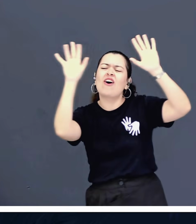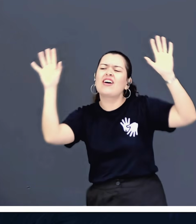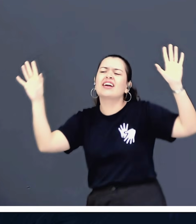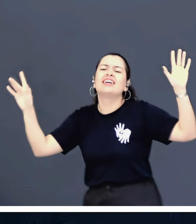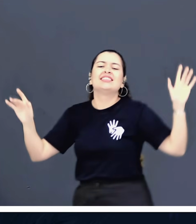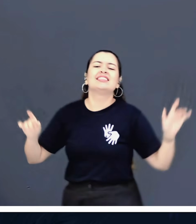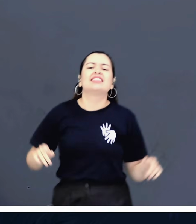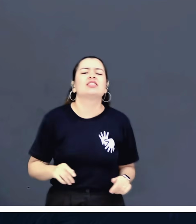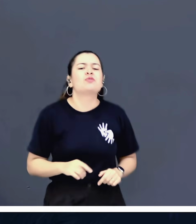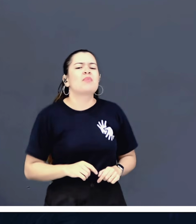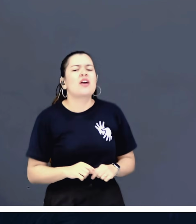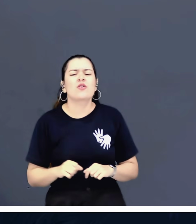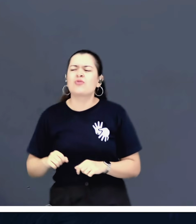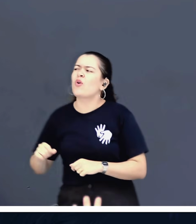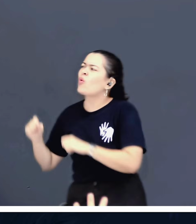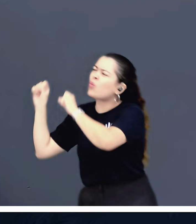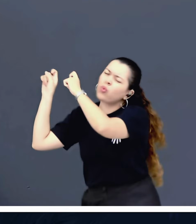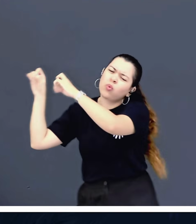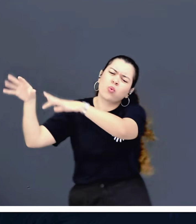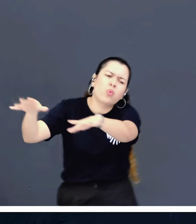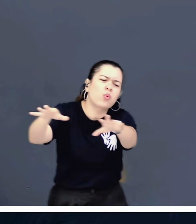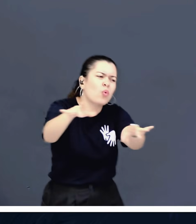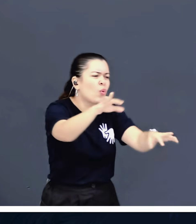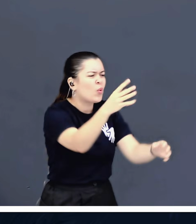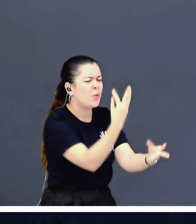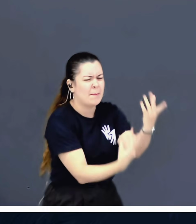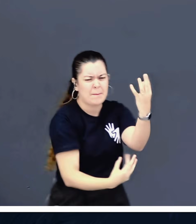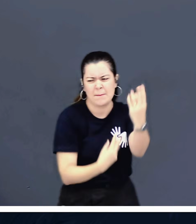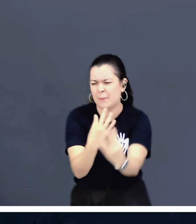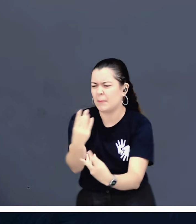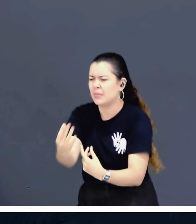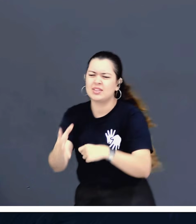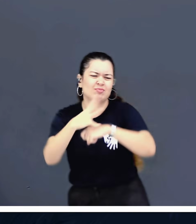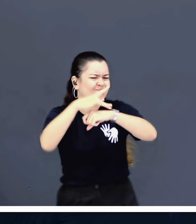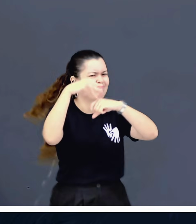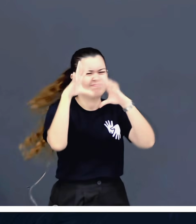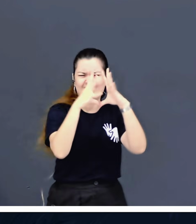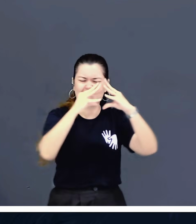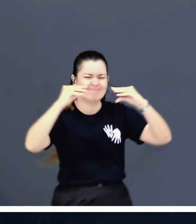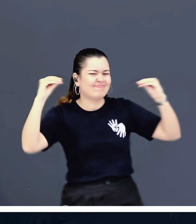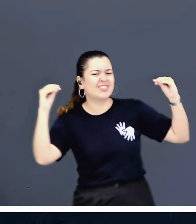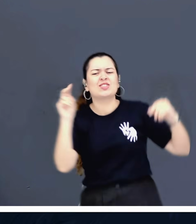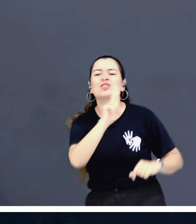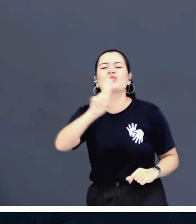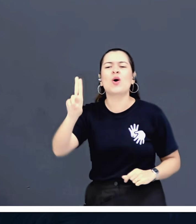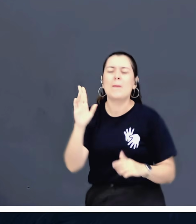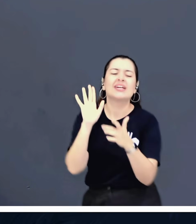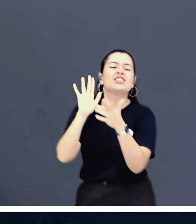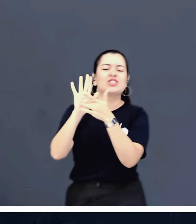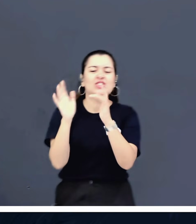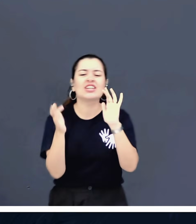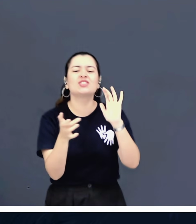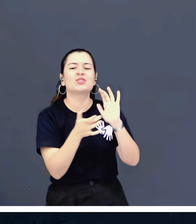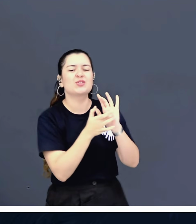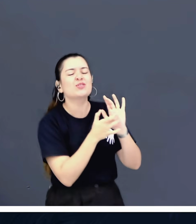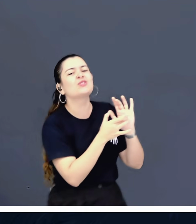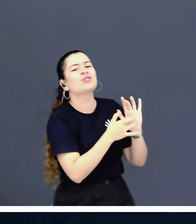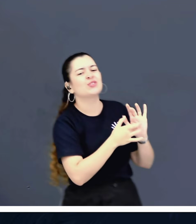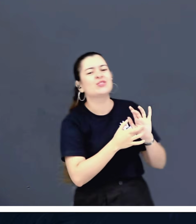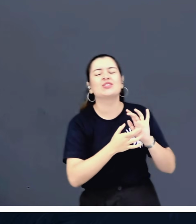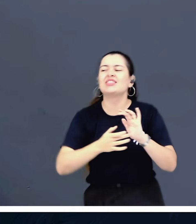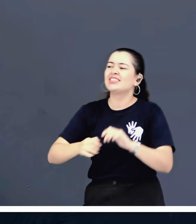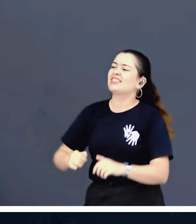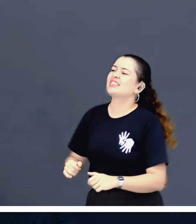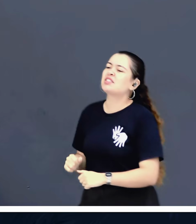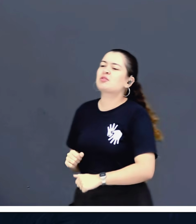dando glória. Ali no meio como cai, quando enfermidade não resiste e sai, pelo santo nome de